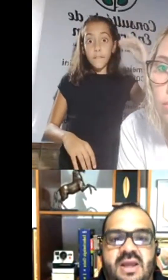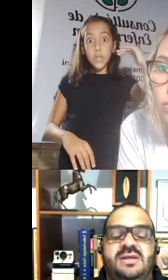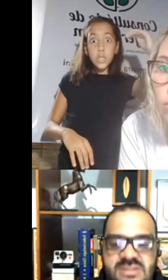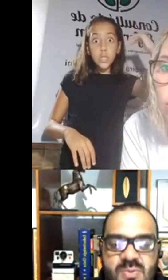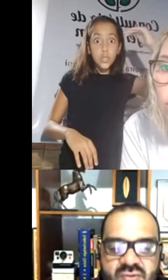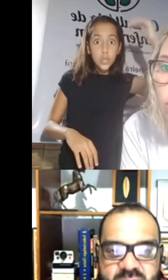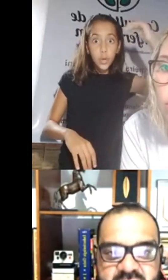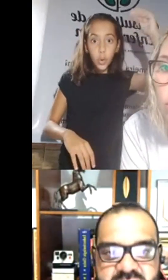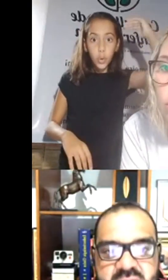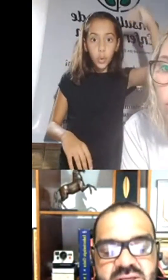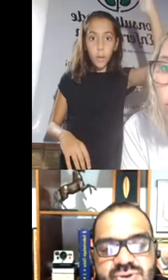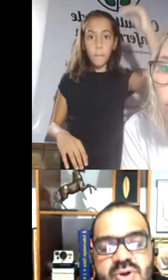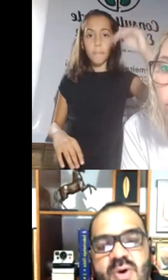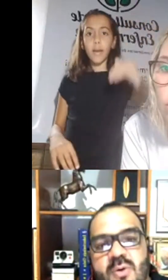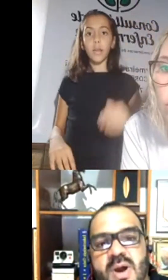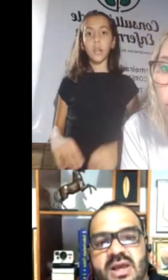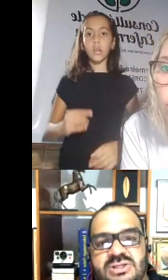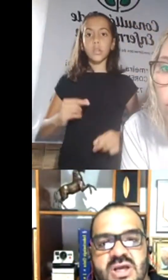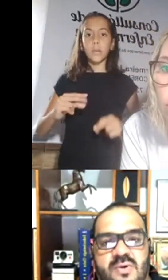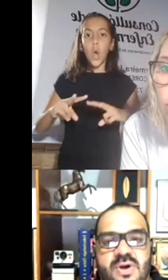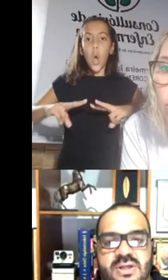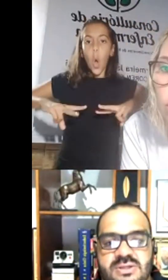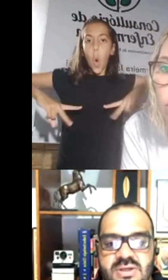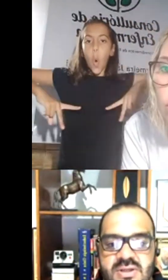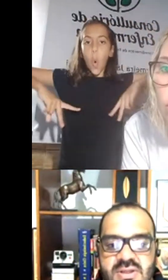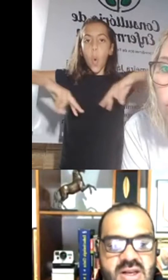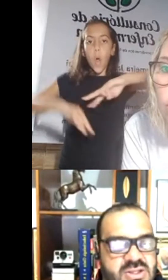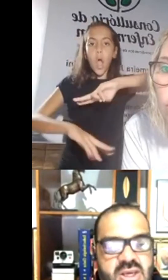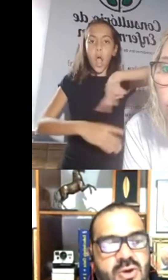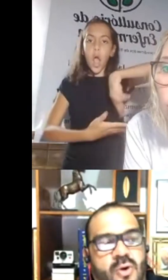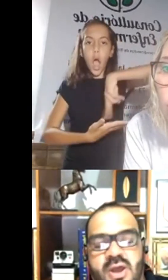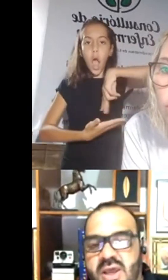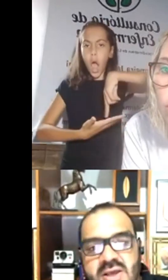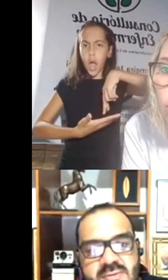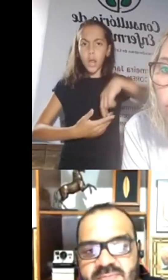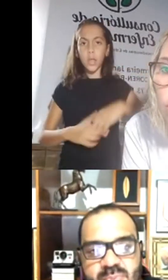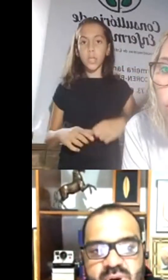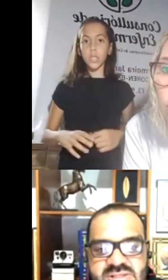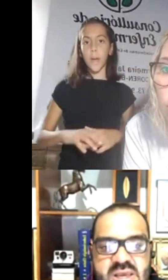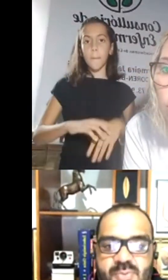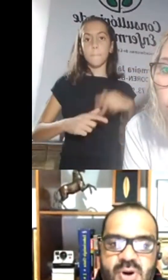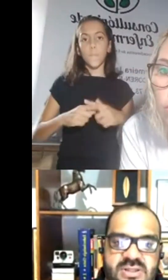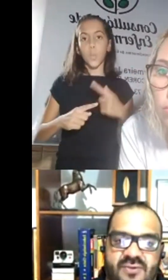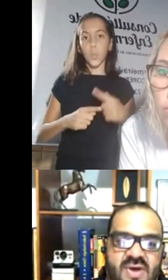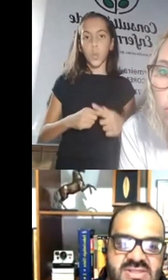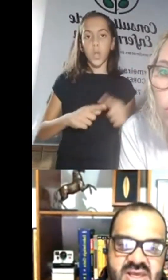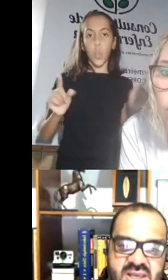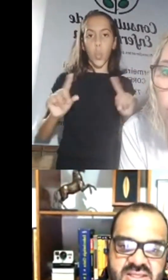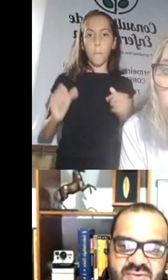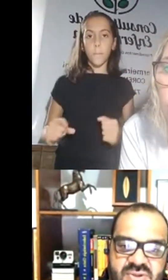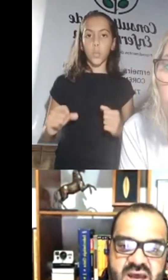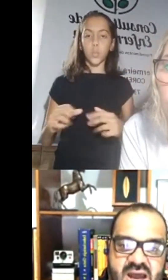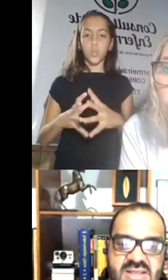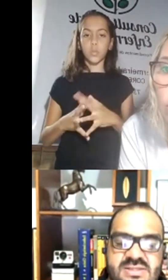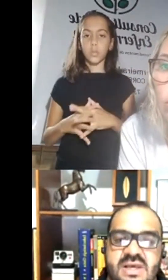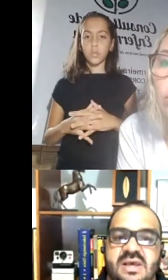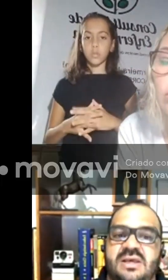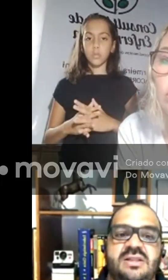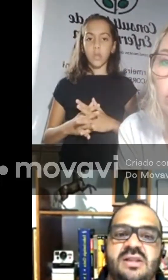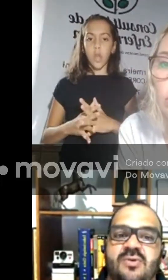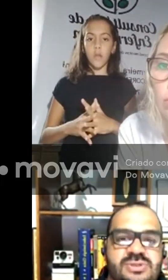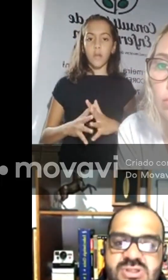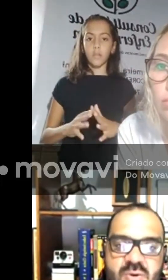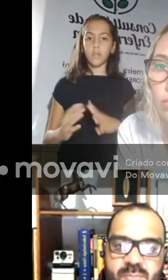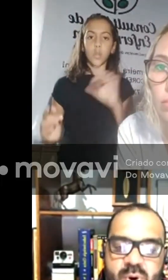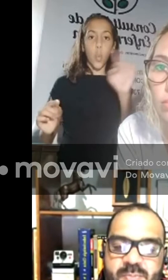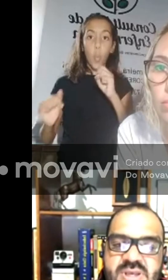que ele se movimente. Isso não é uma questão dele ter que correr, por exemplo, ou ele ter que fazer atividades que